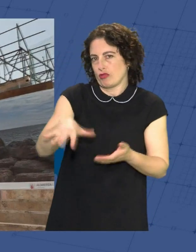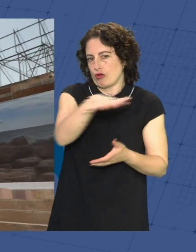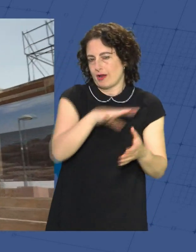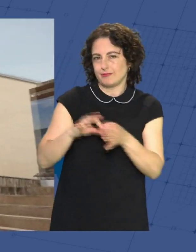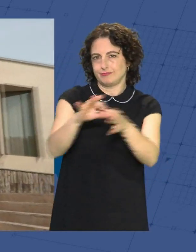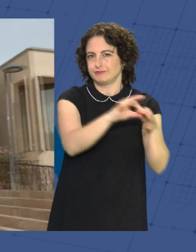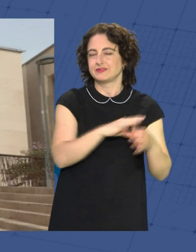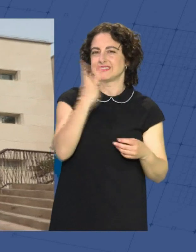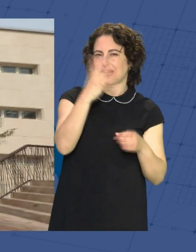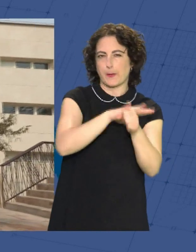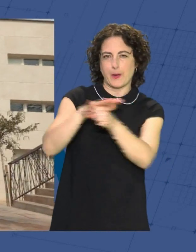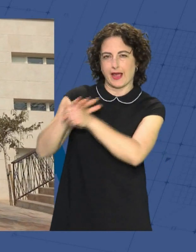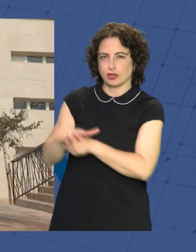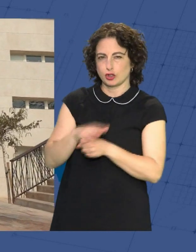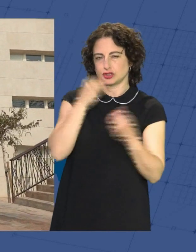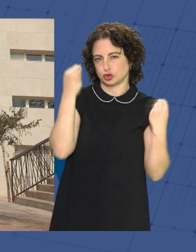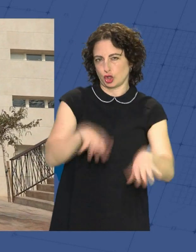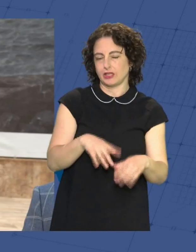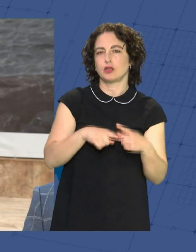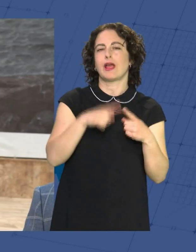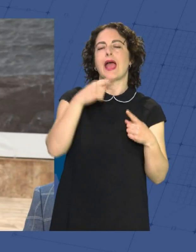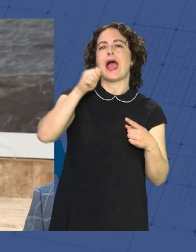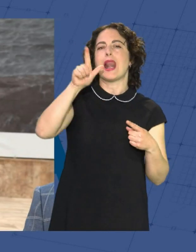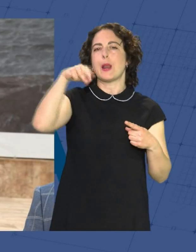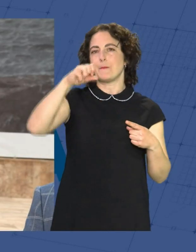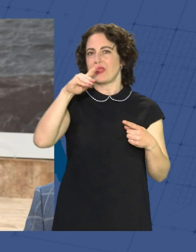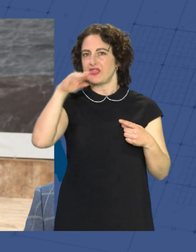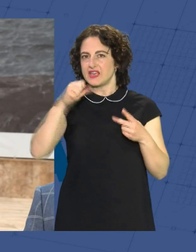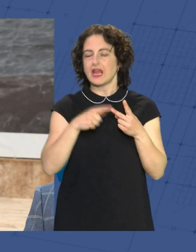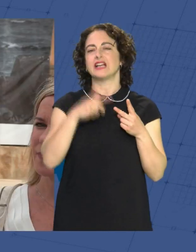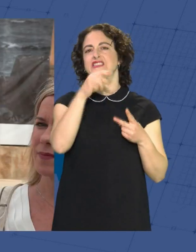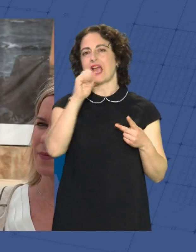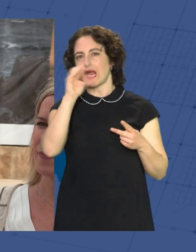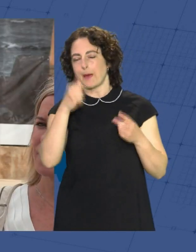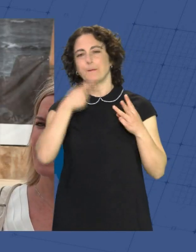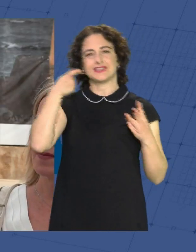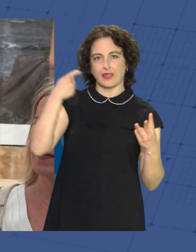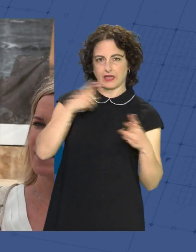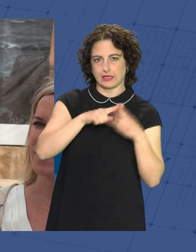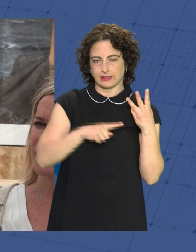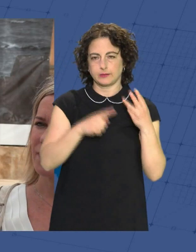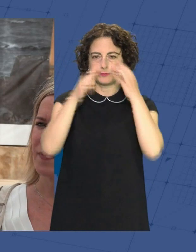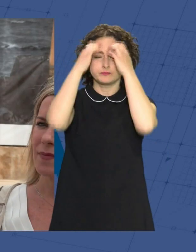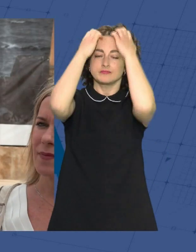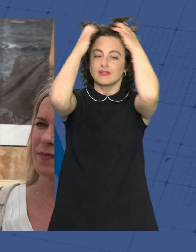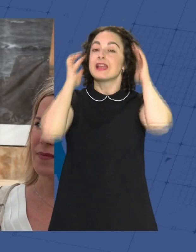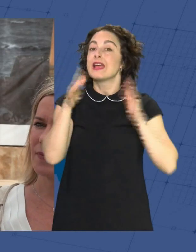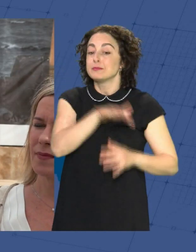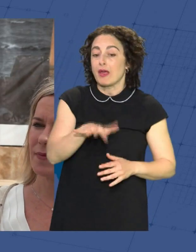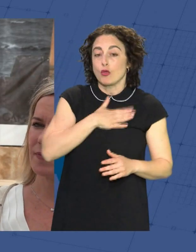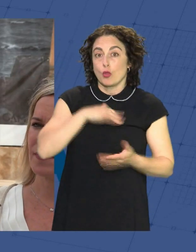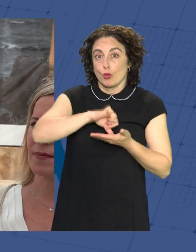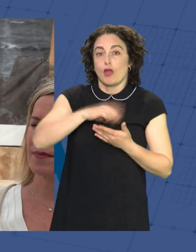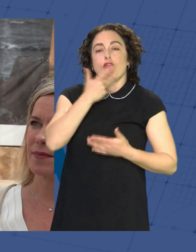está en los tres barrios de Centro Histórico, Almedina y la Chanca Pescadería. Conocer otros espacios de nuestra ciudad y gracias a este recorrido